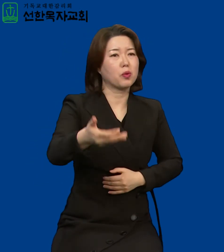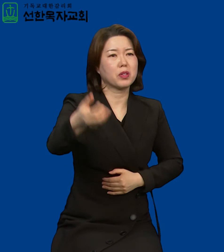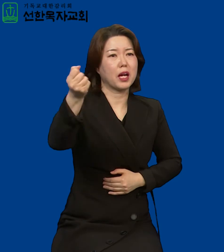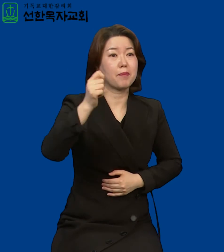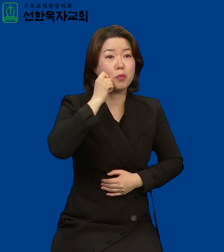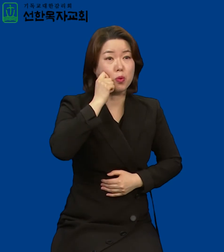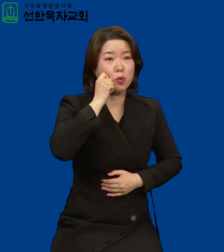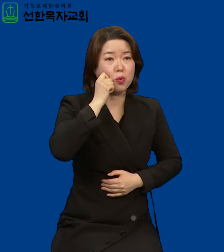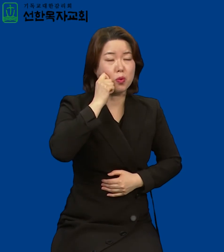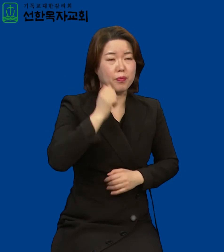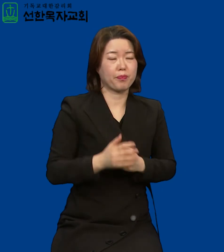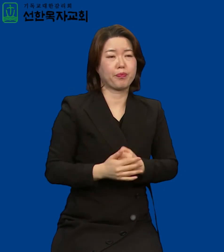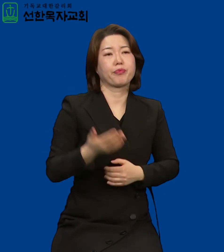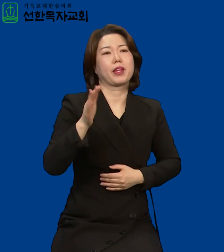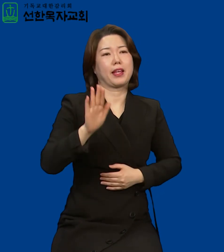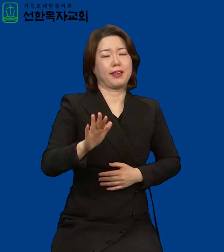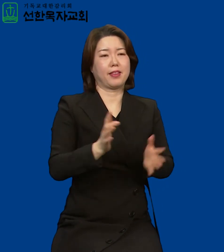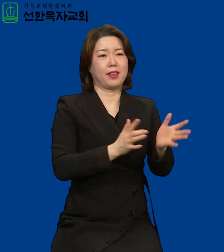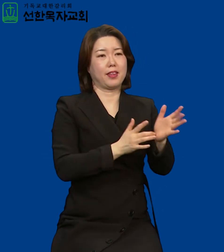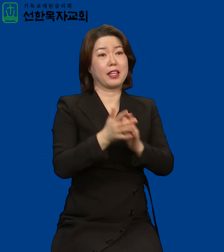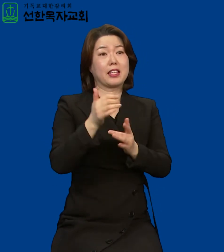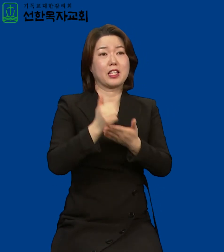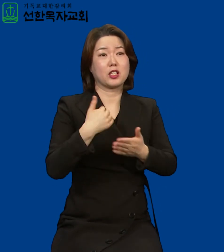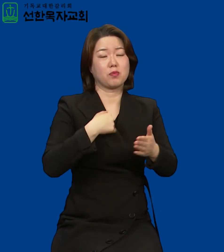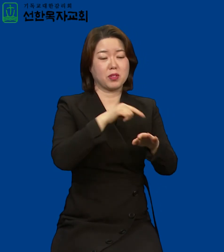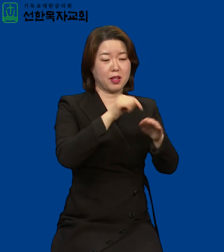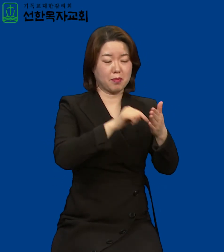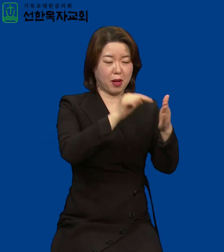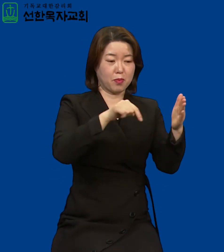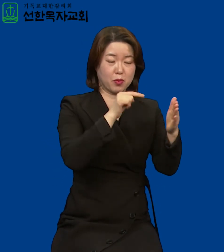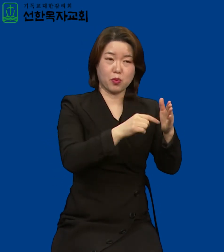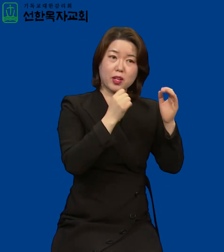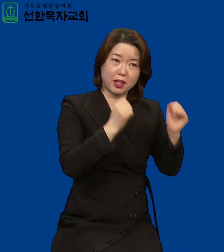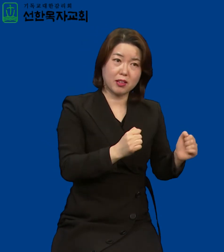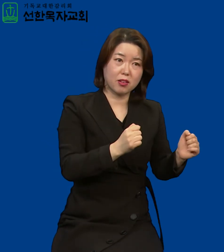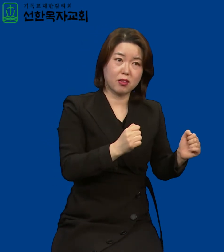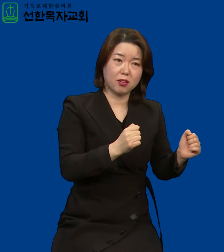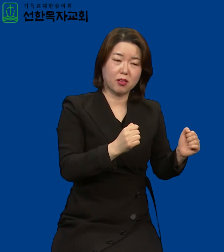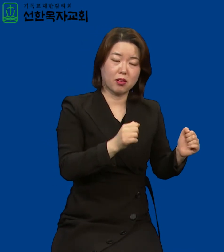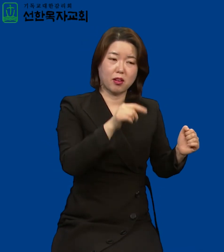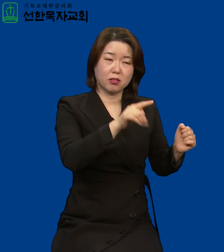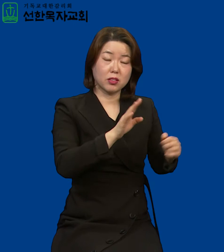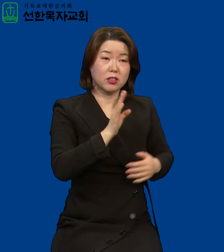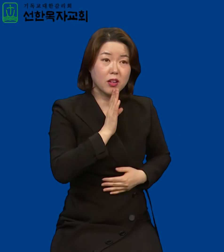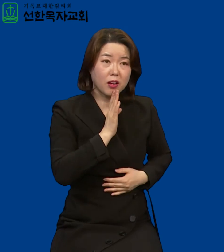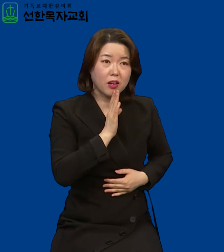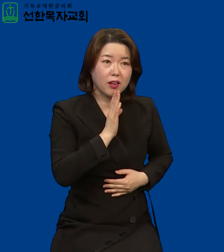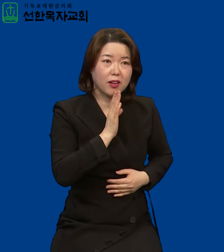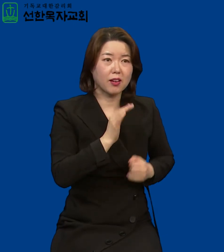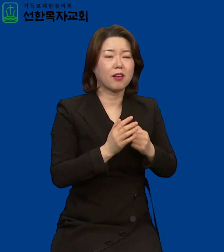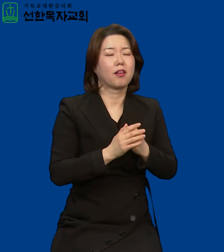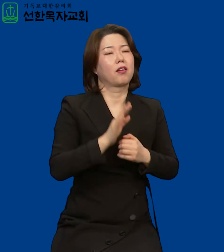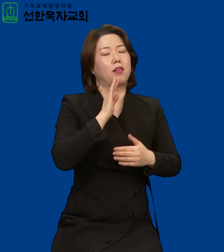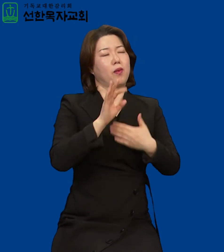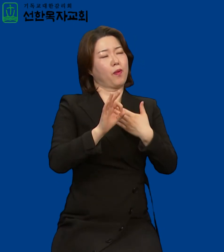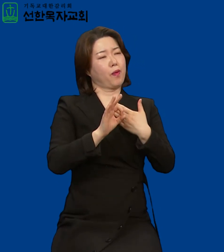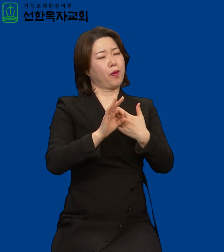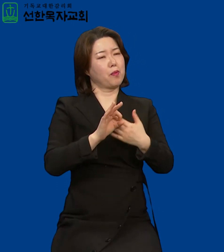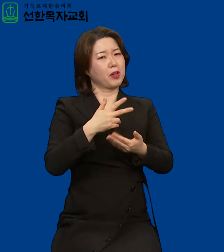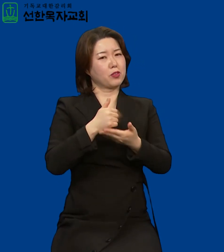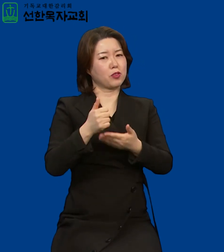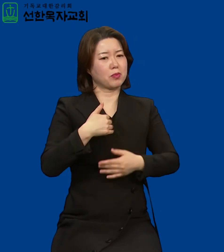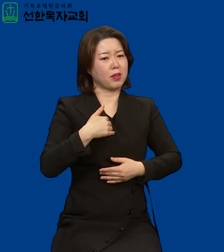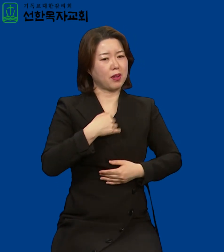근데 예수님께서 내 마음에 계시다? 그게 정말이야? 그렇다면 주님, 나에게도